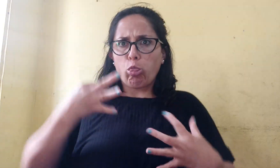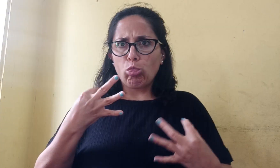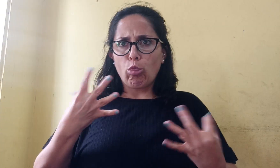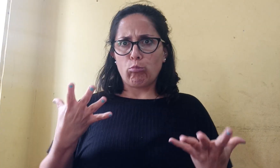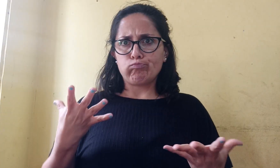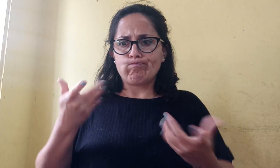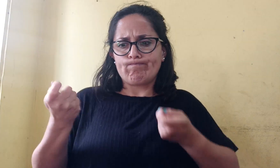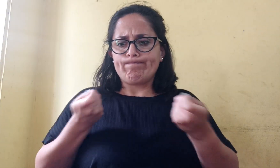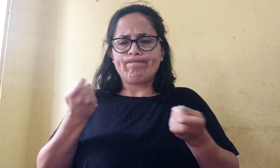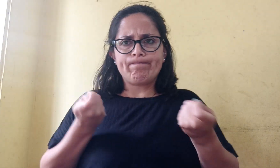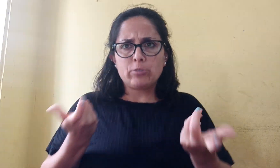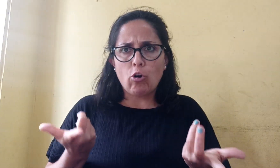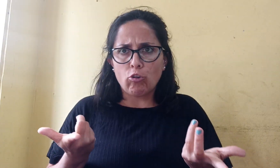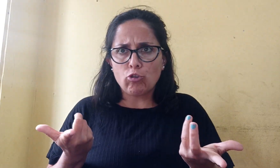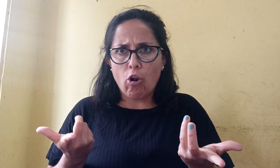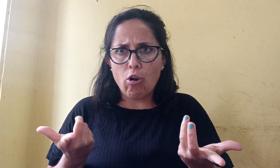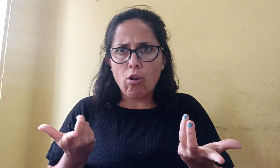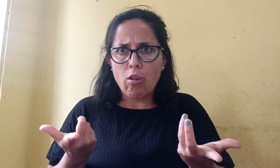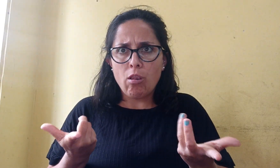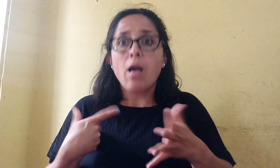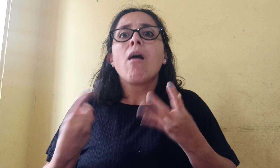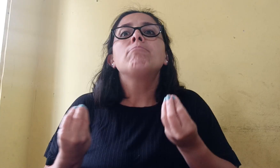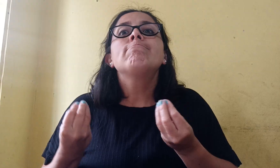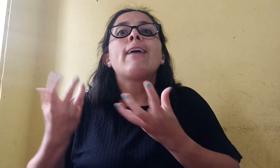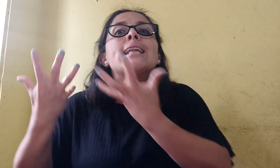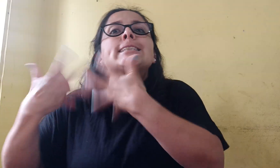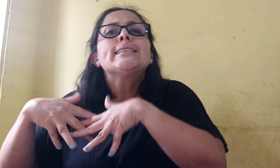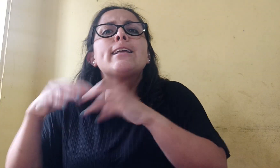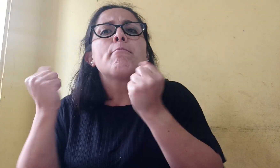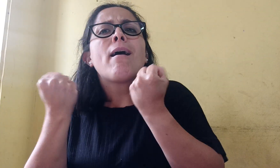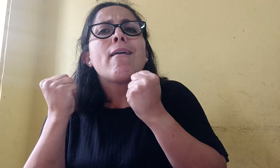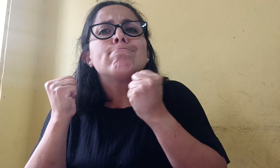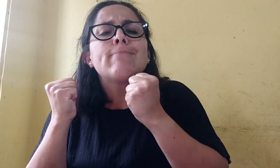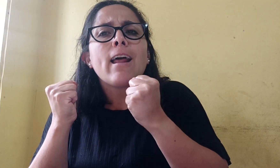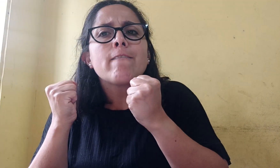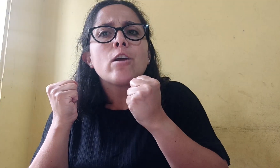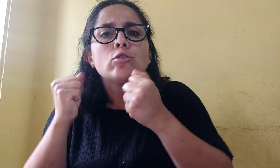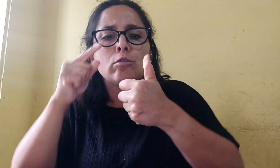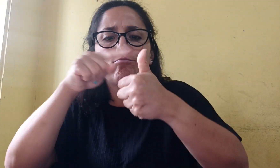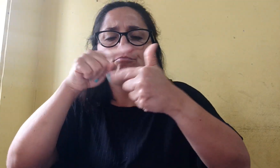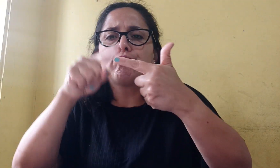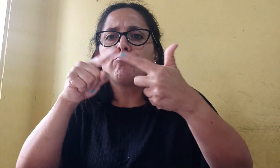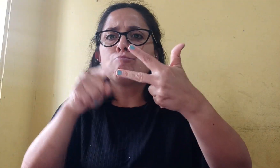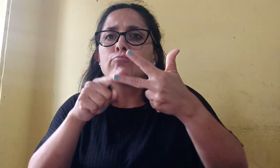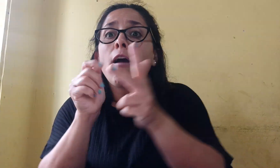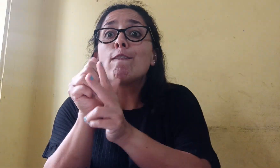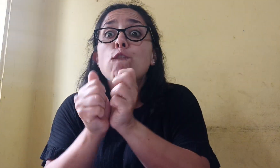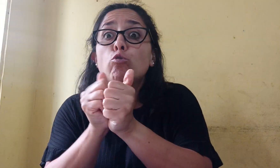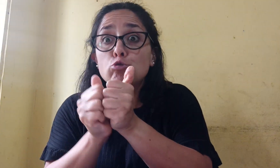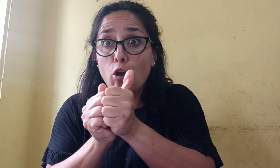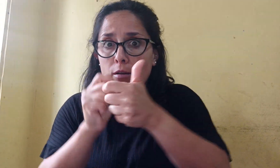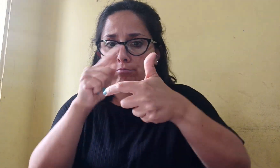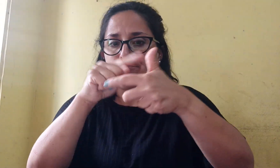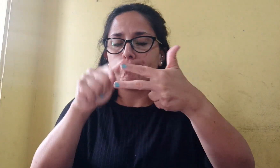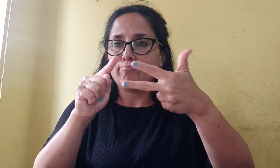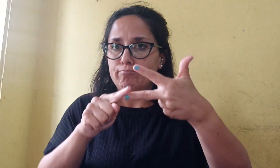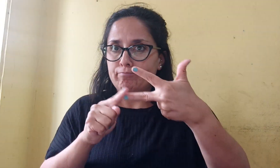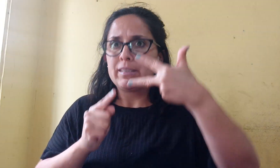el sistema nervioso se basa en 3 funciones que tiene. O sea, con estas 3